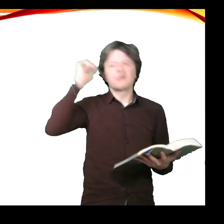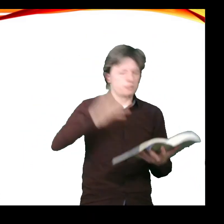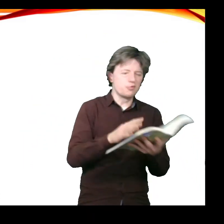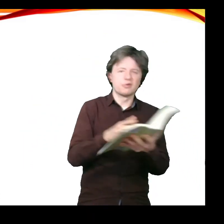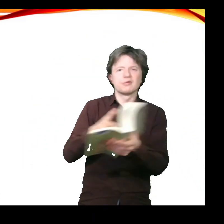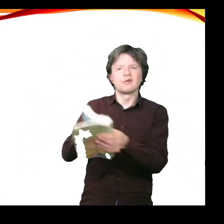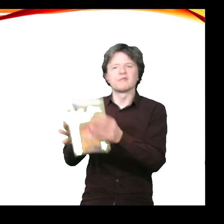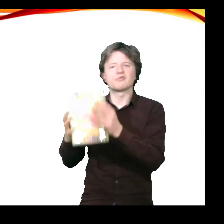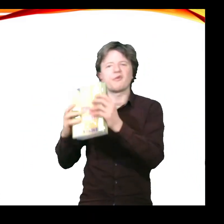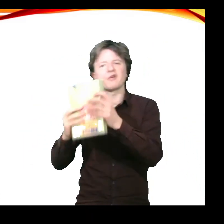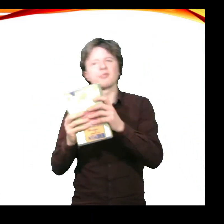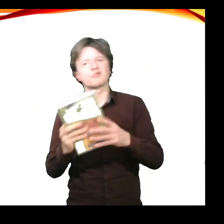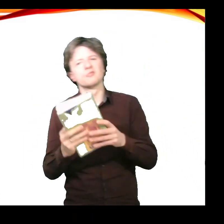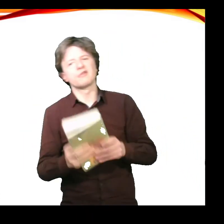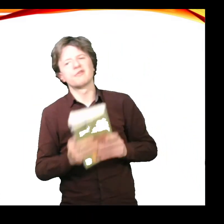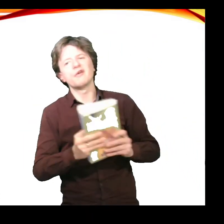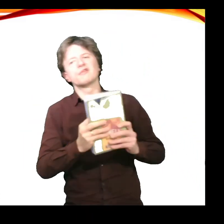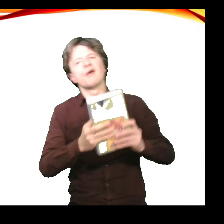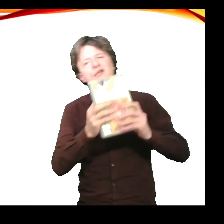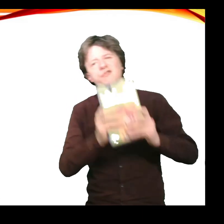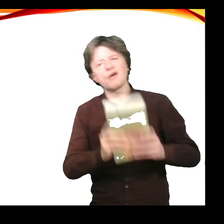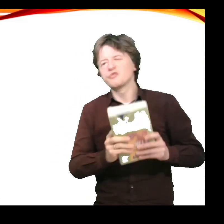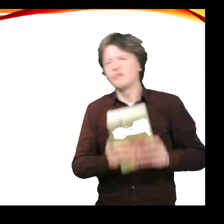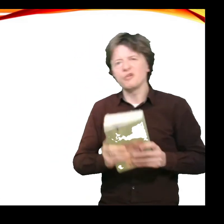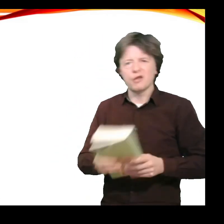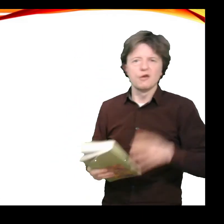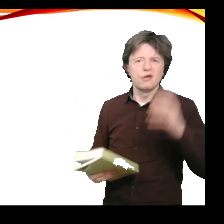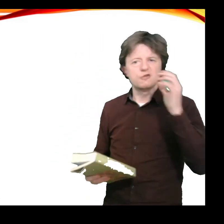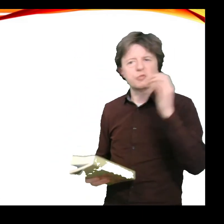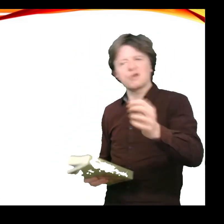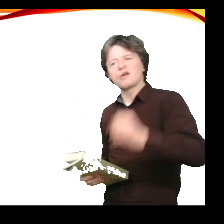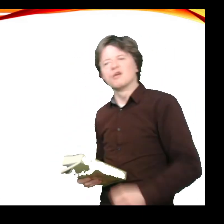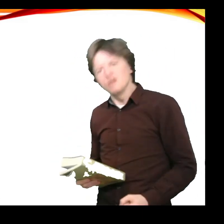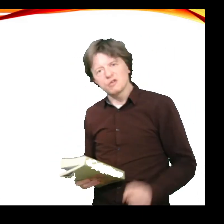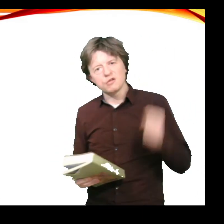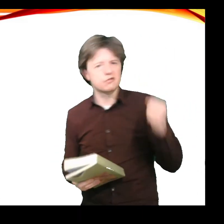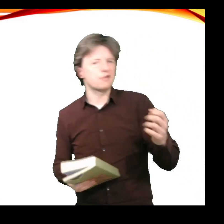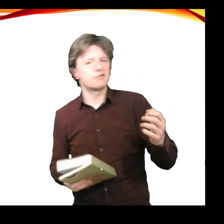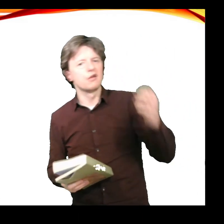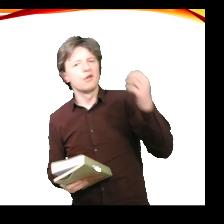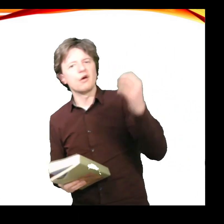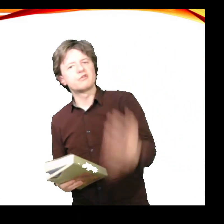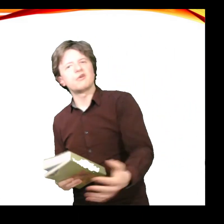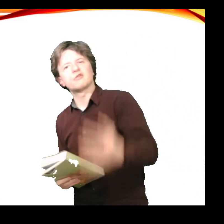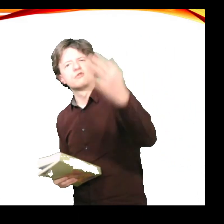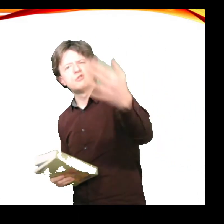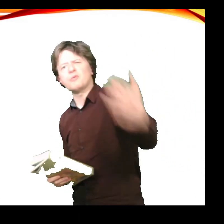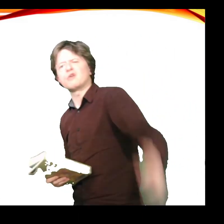boek wat vaker pakt om erin te lezen. Het staat vol met inspirerende liederen, teksten, gedichten, diepe